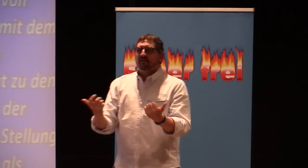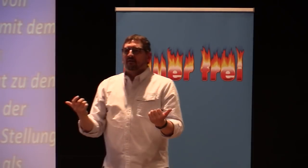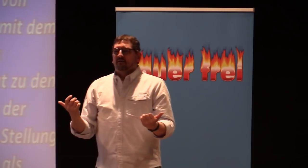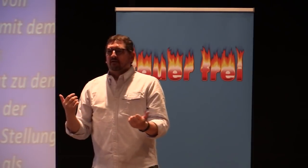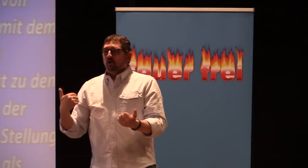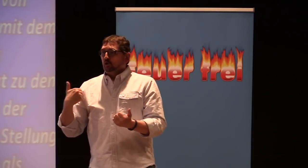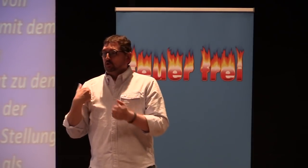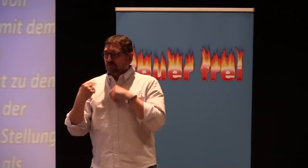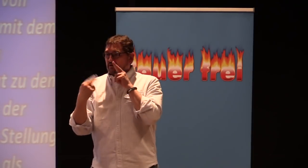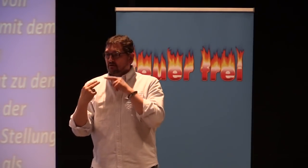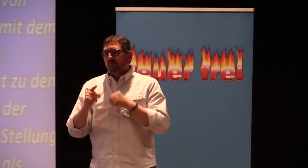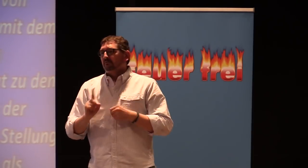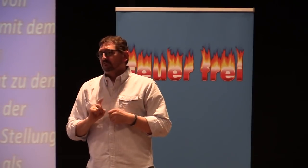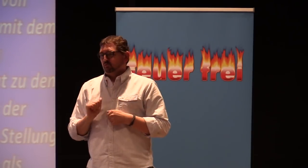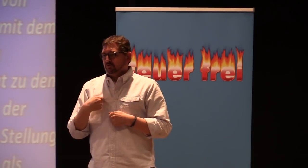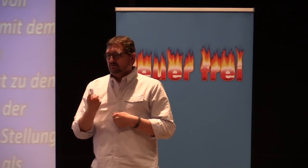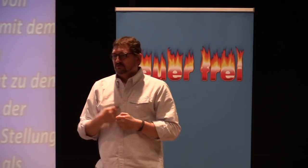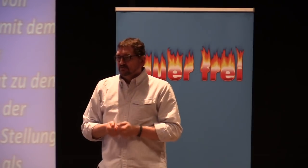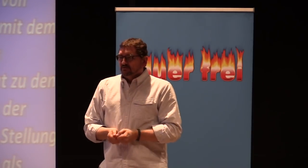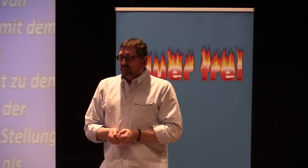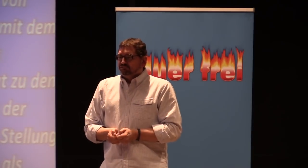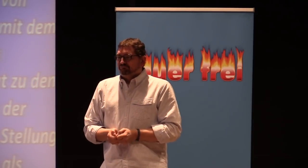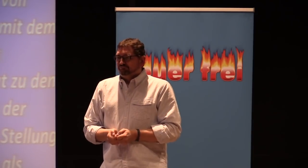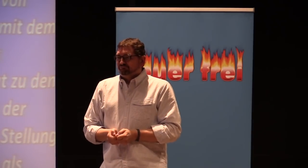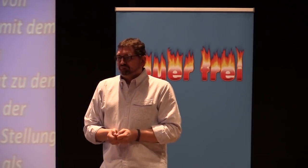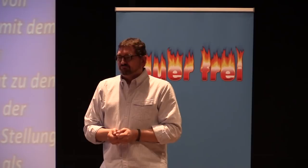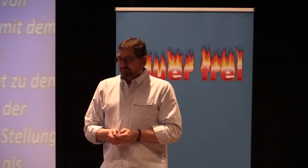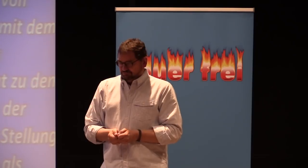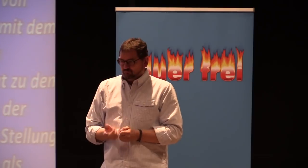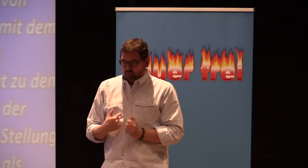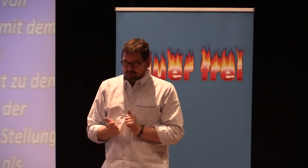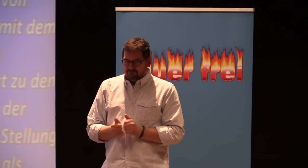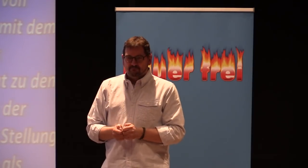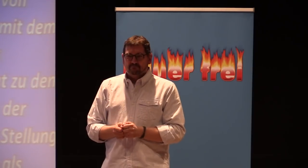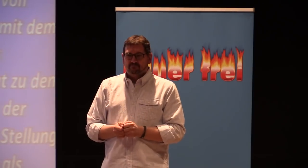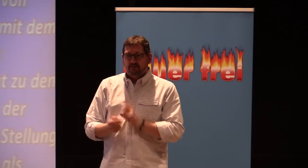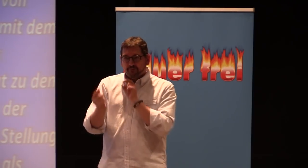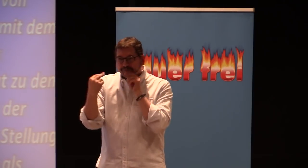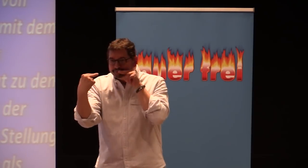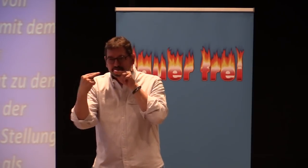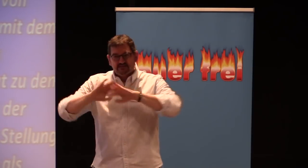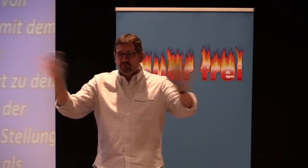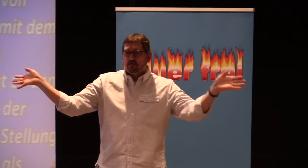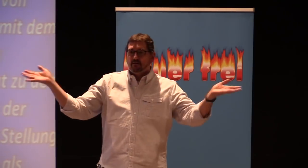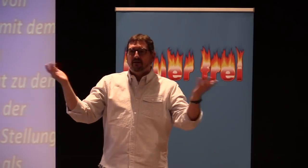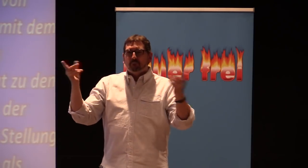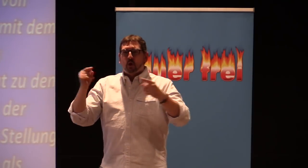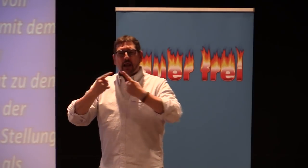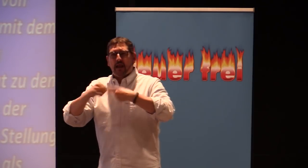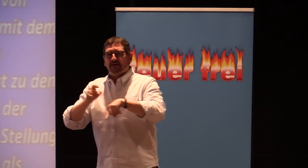die werden ganz anders groß. Wie Kevin gerade schon sagte, dass man doch eher vor der Playstation sitzt, dass man sich persönlich gar nicht mehr kennenlernt. Wenn man